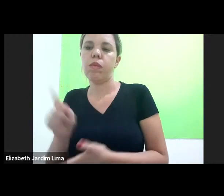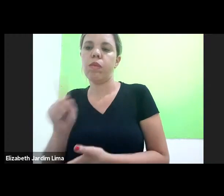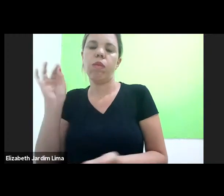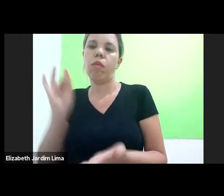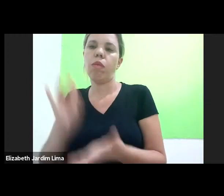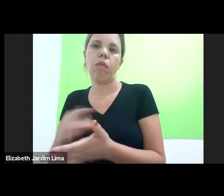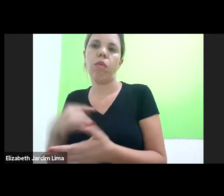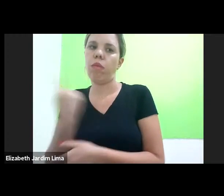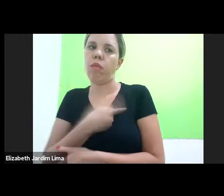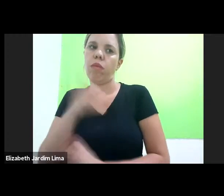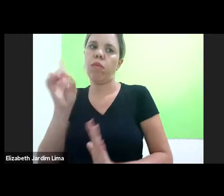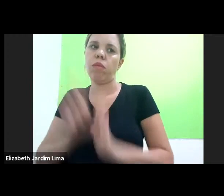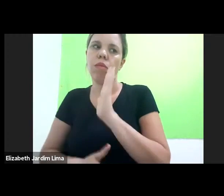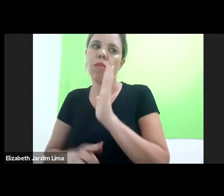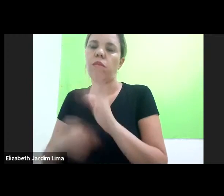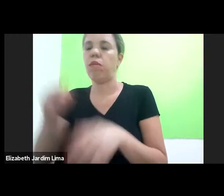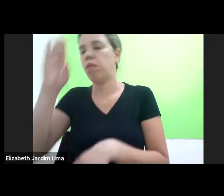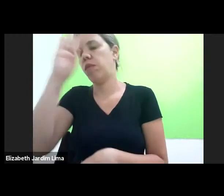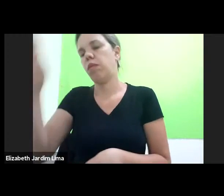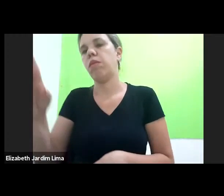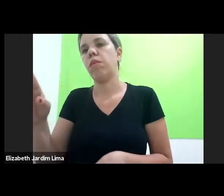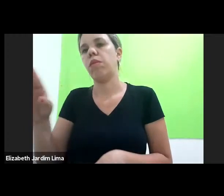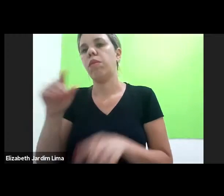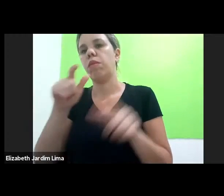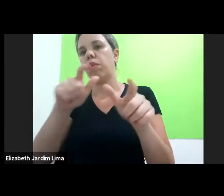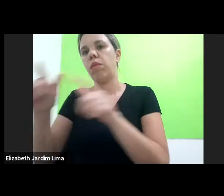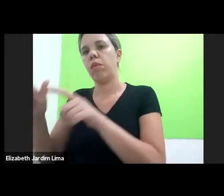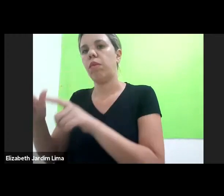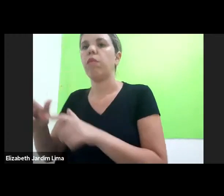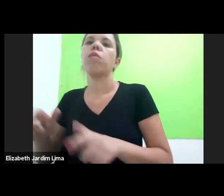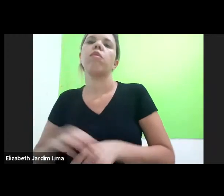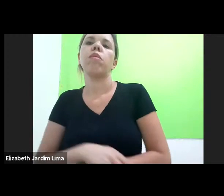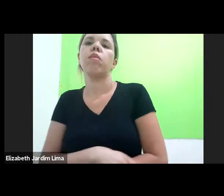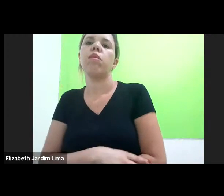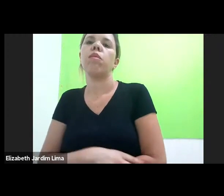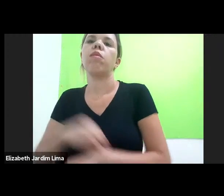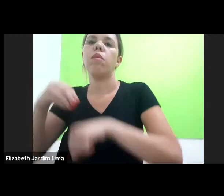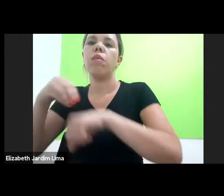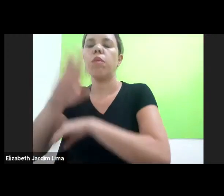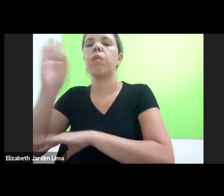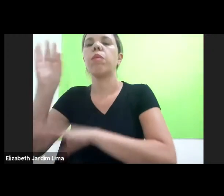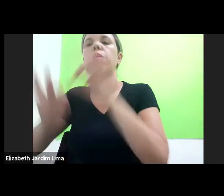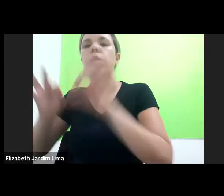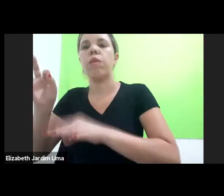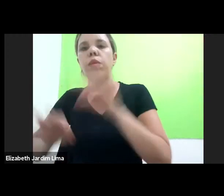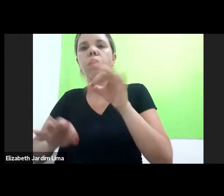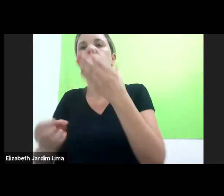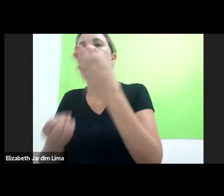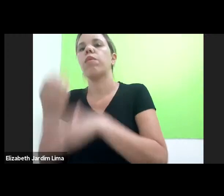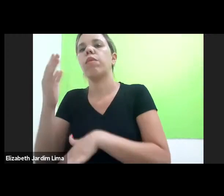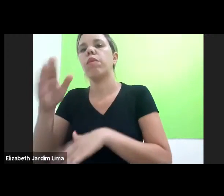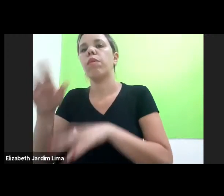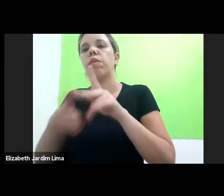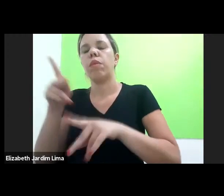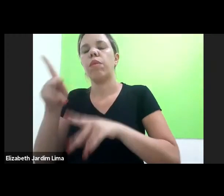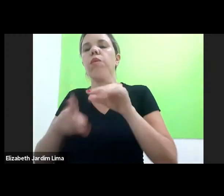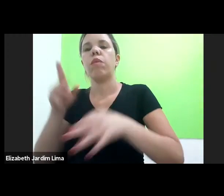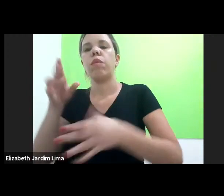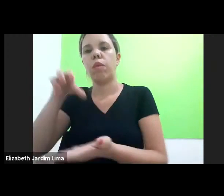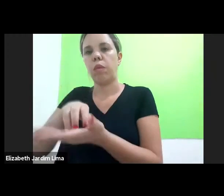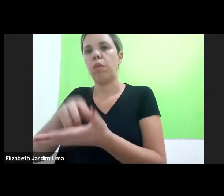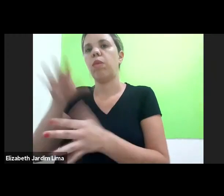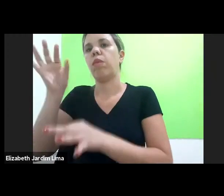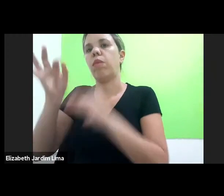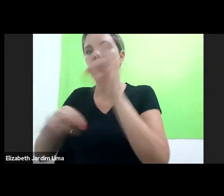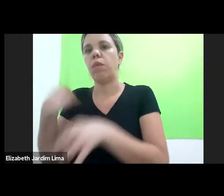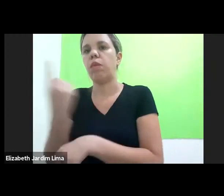nossos direitos, principalmente no espaço que seria um espaço de trazer justiça, e geralmente o Poder Judiciário é um dos campos onde